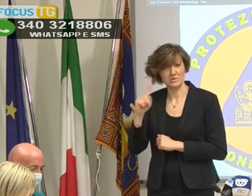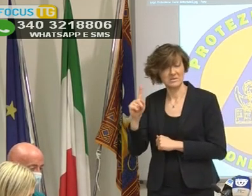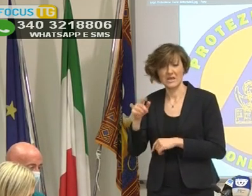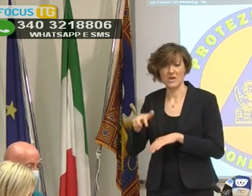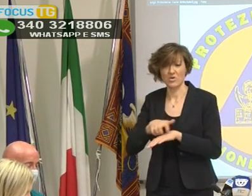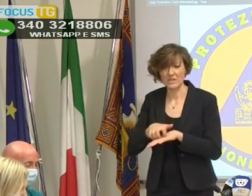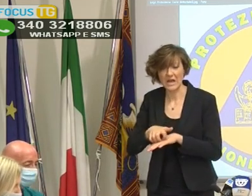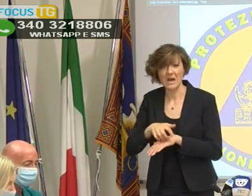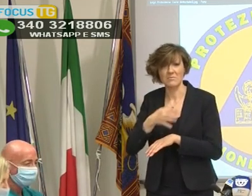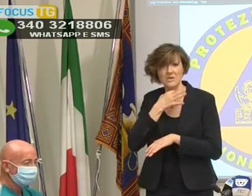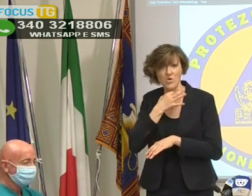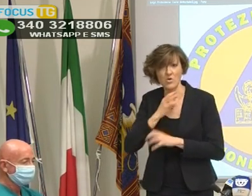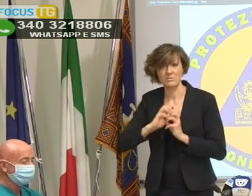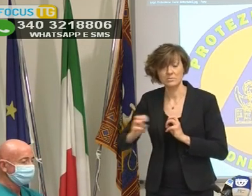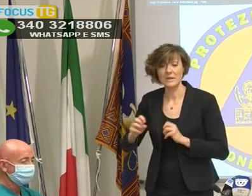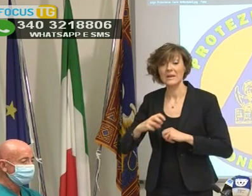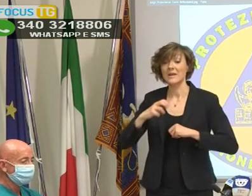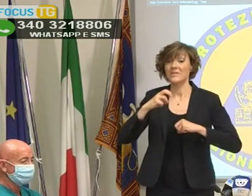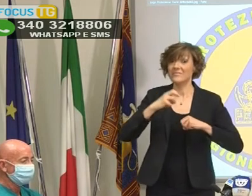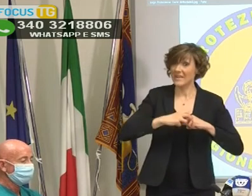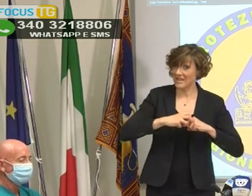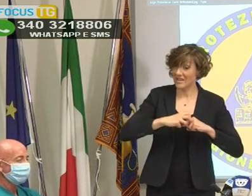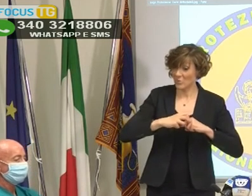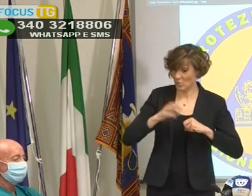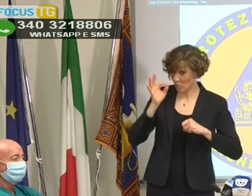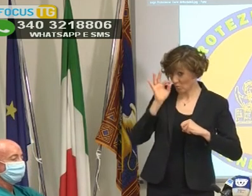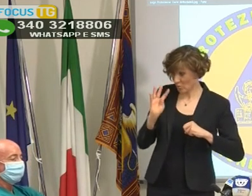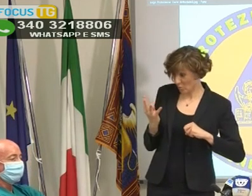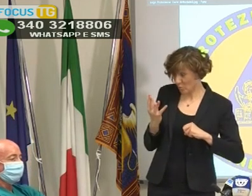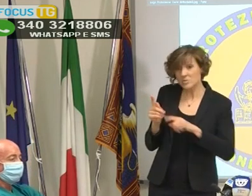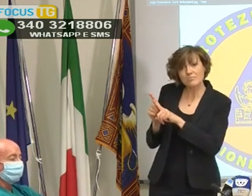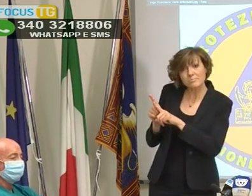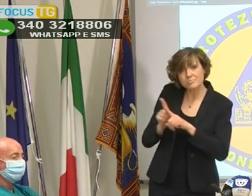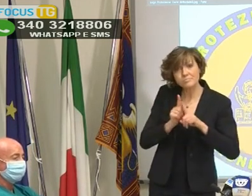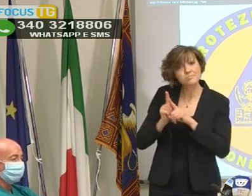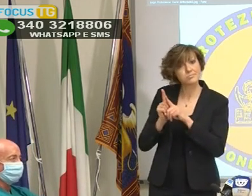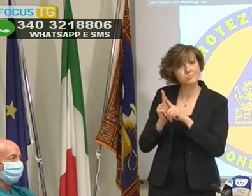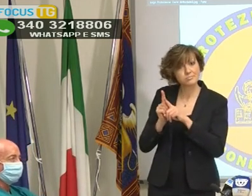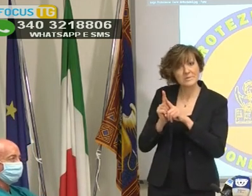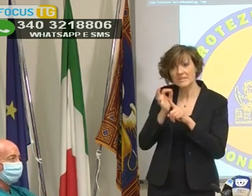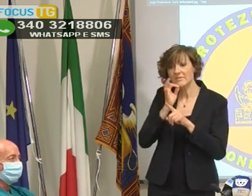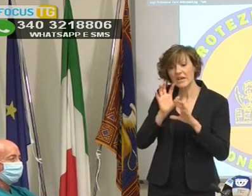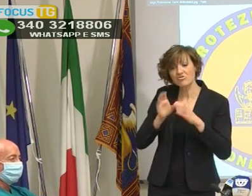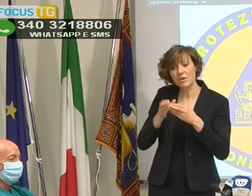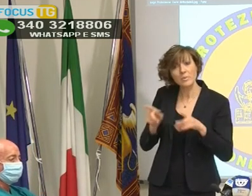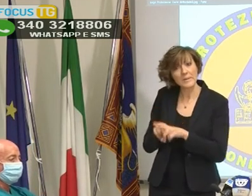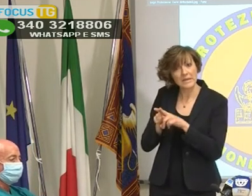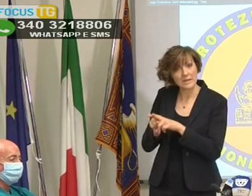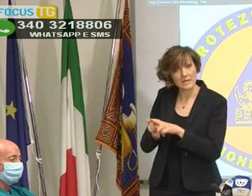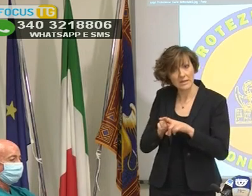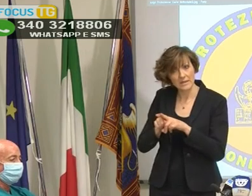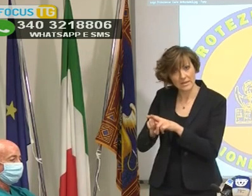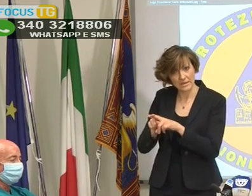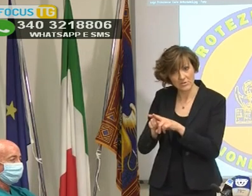tutto. I virus dei quattro tamponi sono identici fra loro, quindi è lo stesso ceppo, la